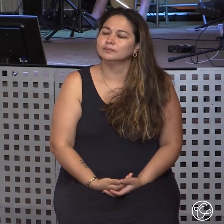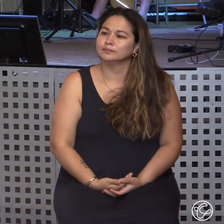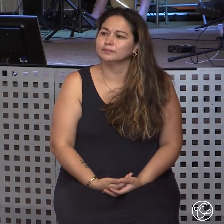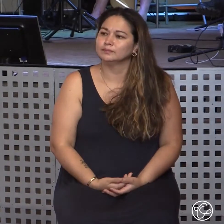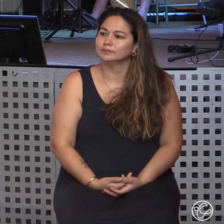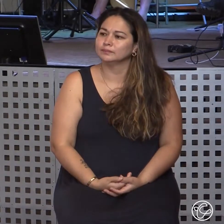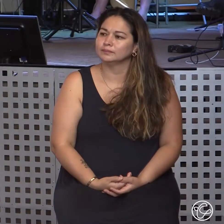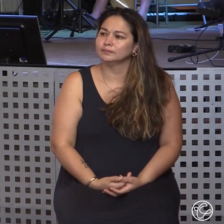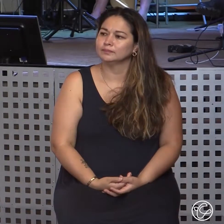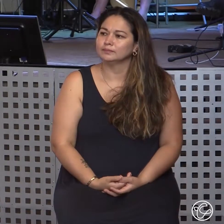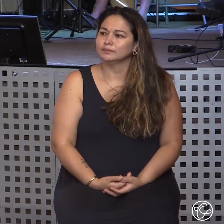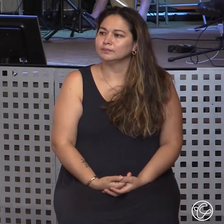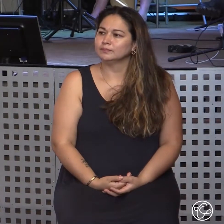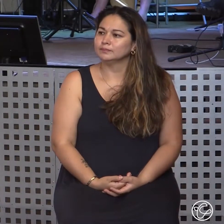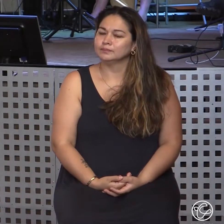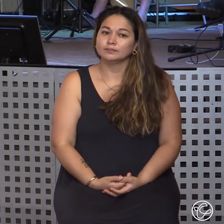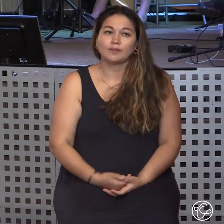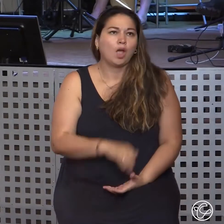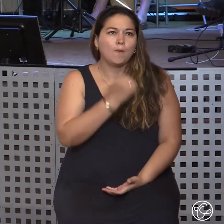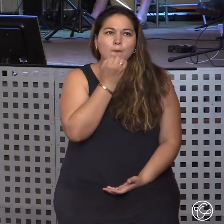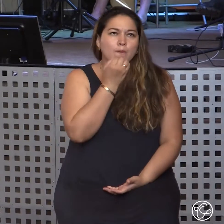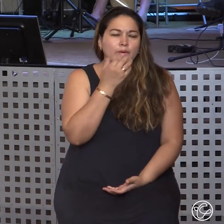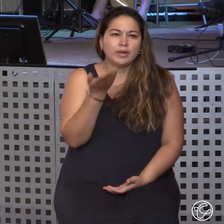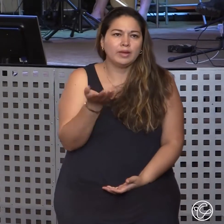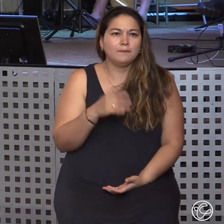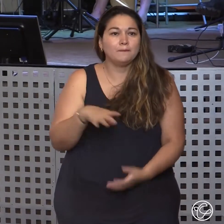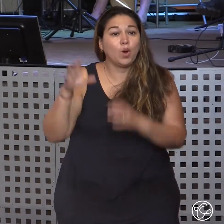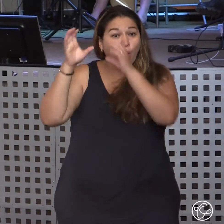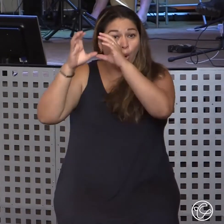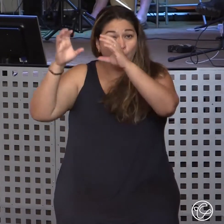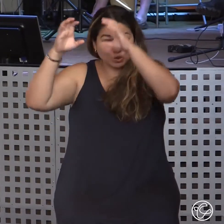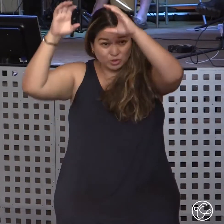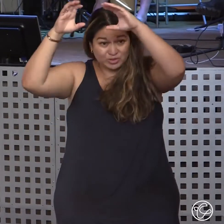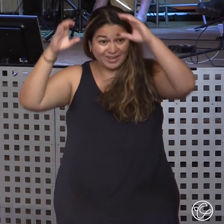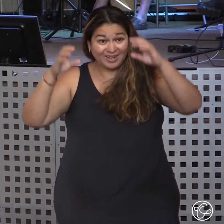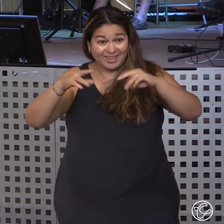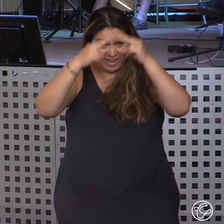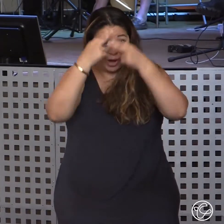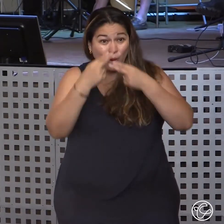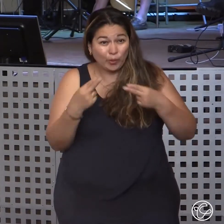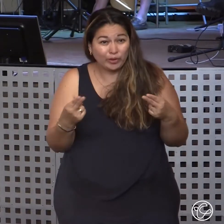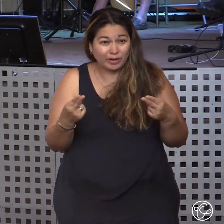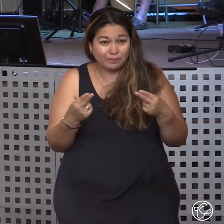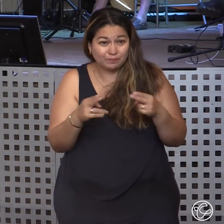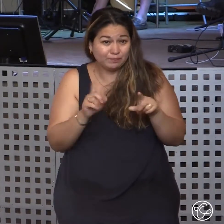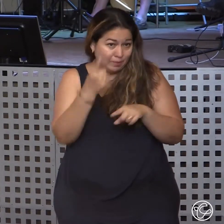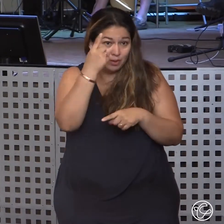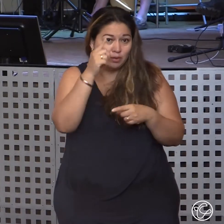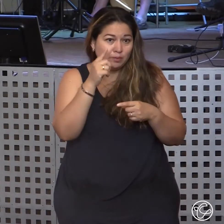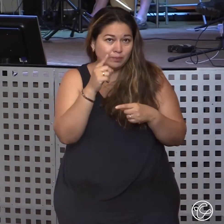solamente a Potifar, al carcelero, a Faraón, a sus padres, a sus hermanos.